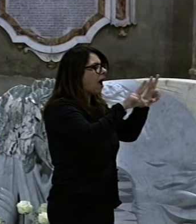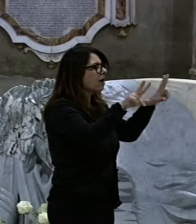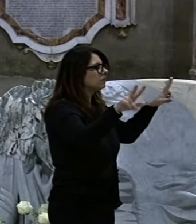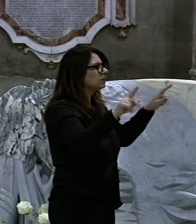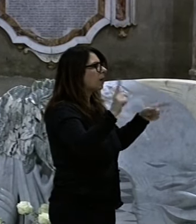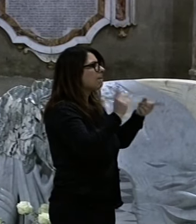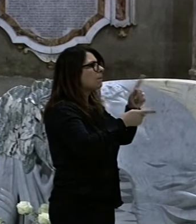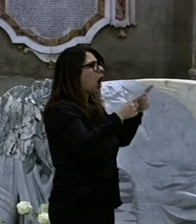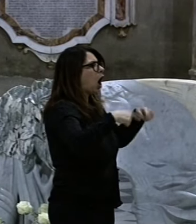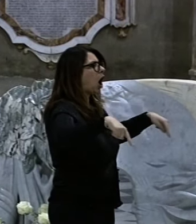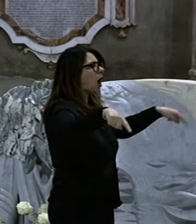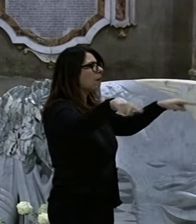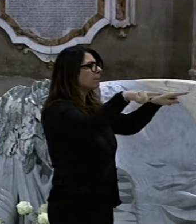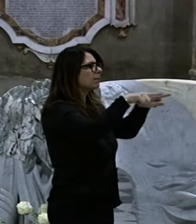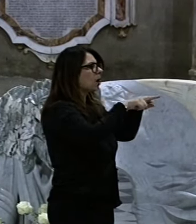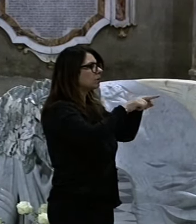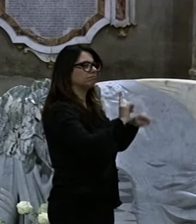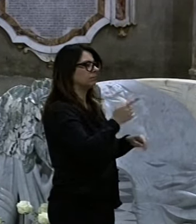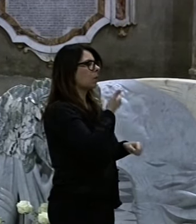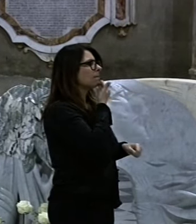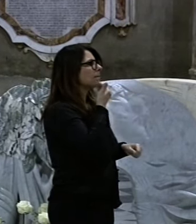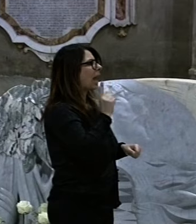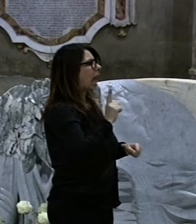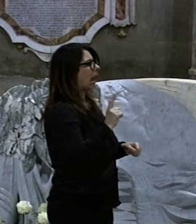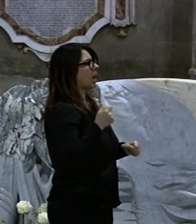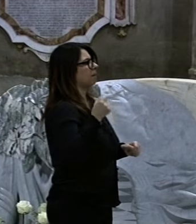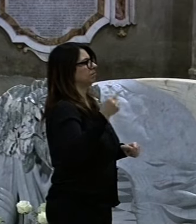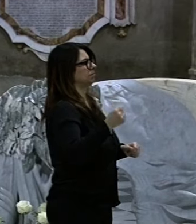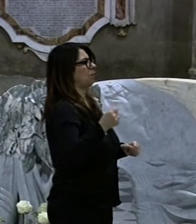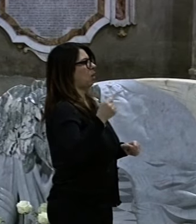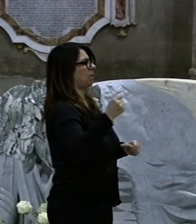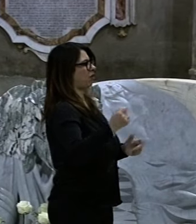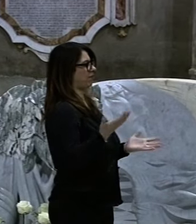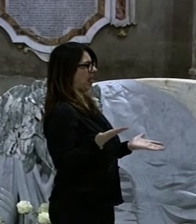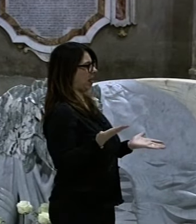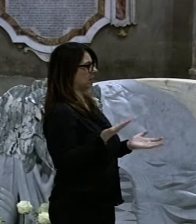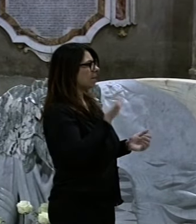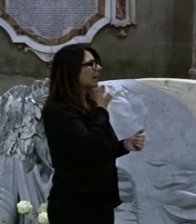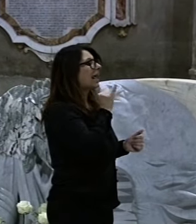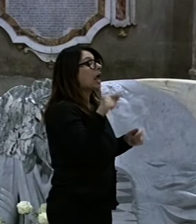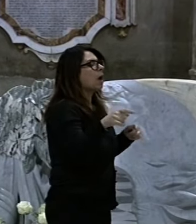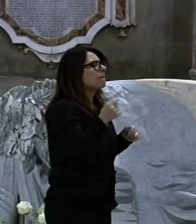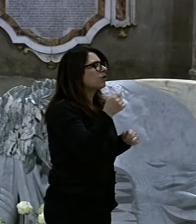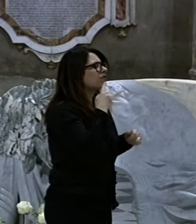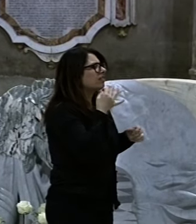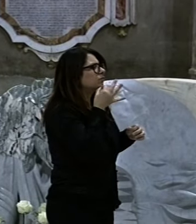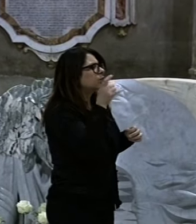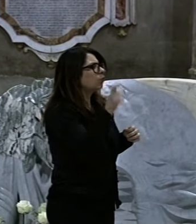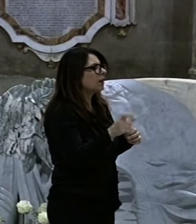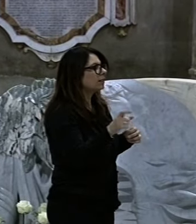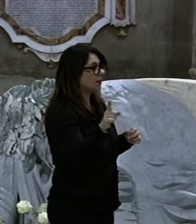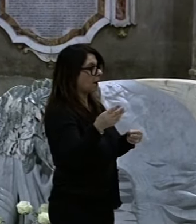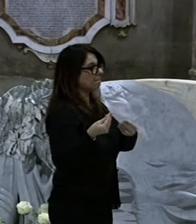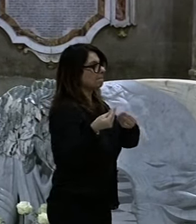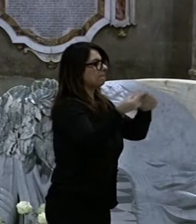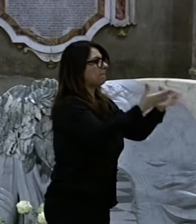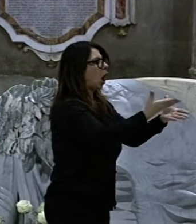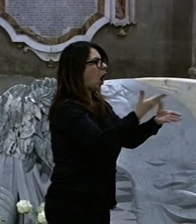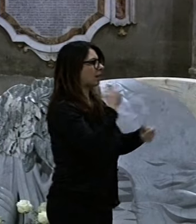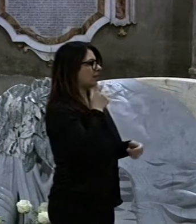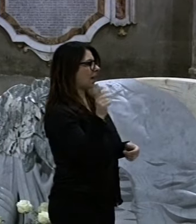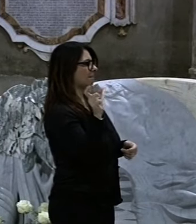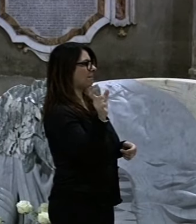fa mancare nel popolo il profeta, cioè chi porta la parola del Signore, la parola